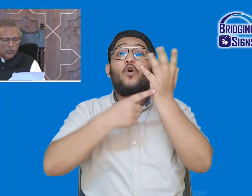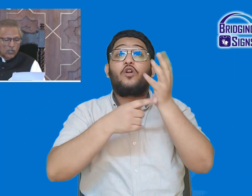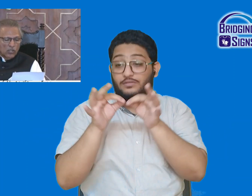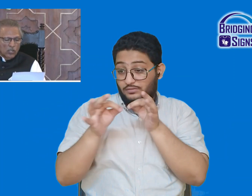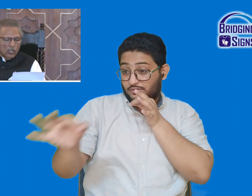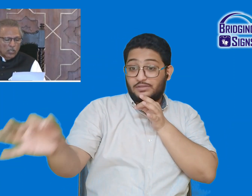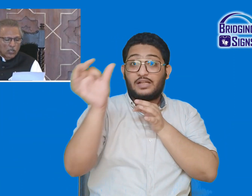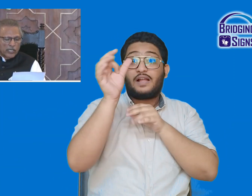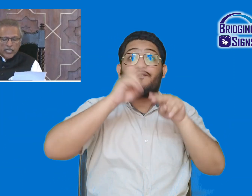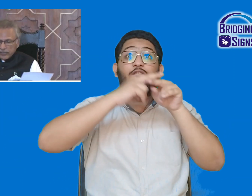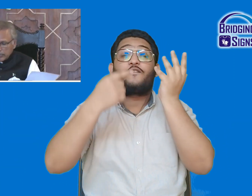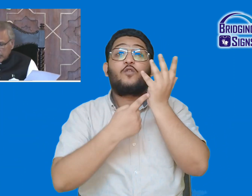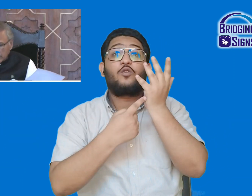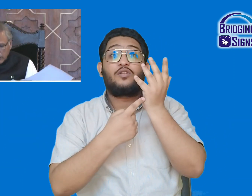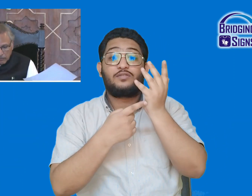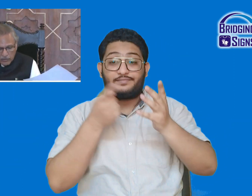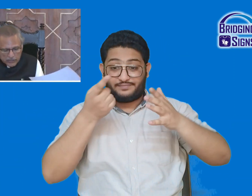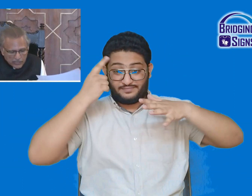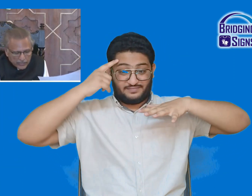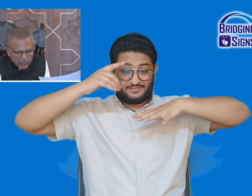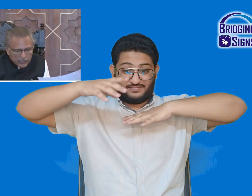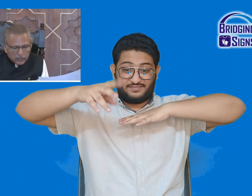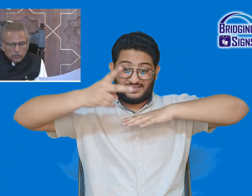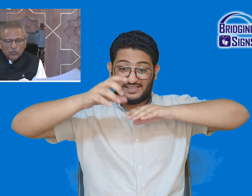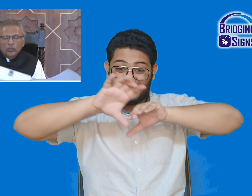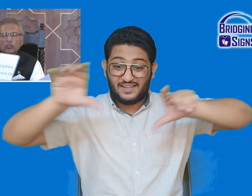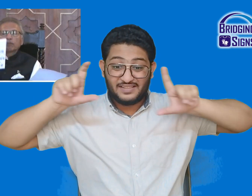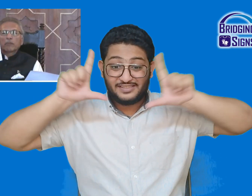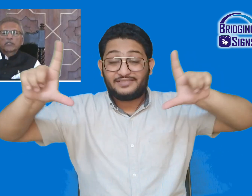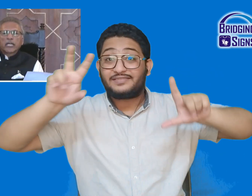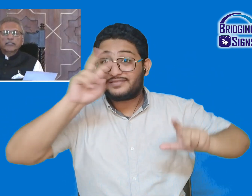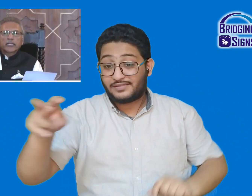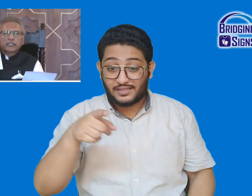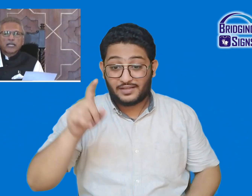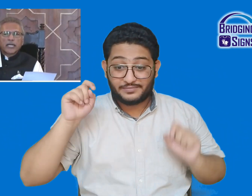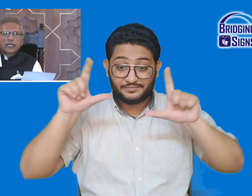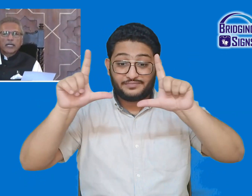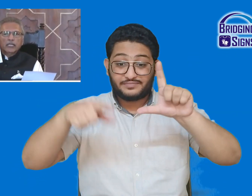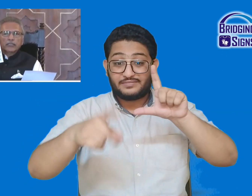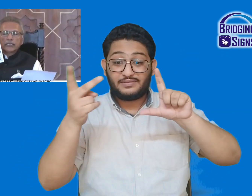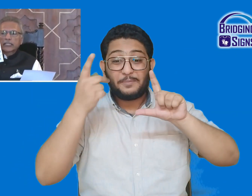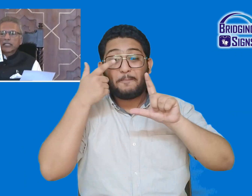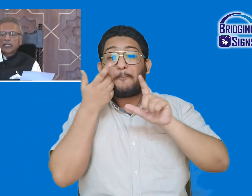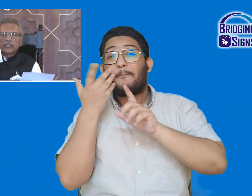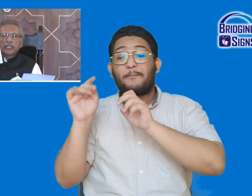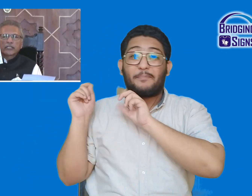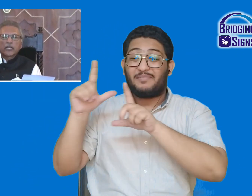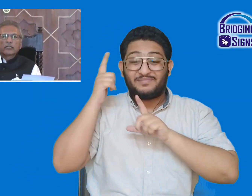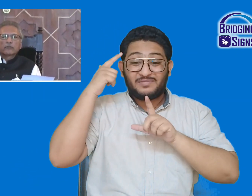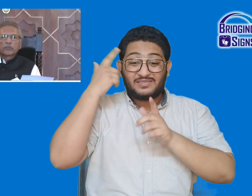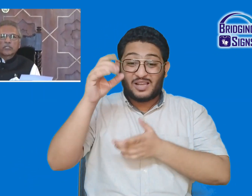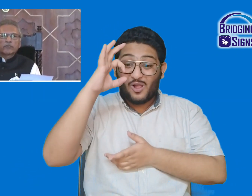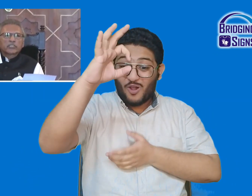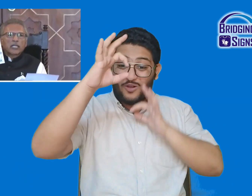ہو، اور ایک نقشہ منسلک ہے جو پبلسائز کر دیا جائے گا، جس کے اندر یہ